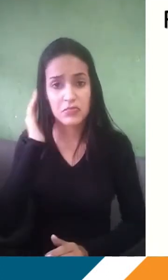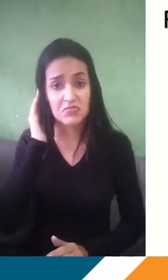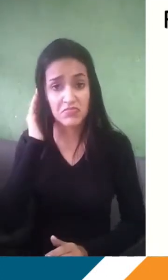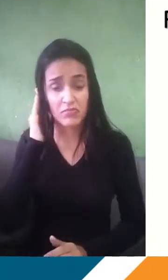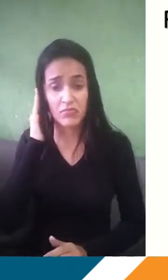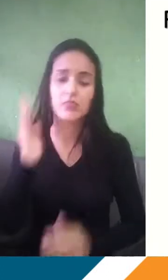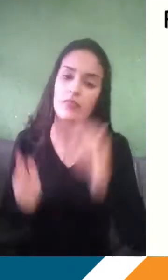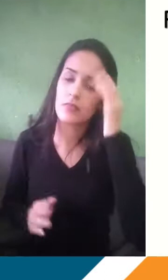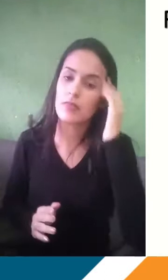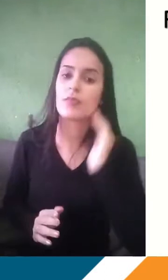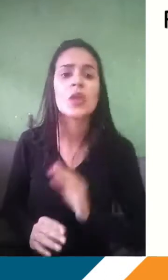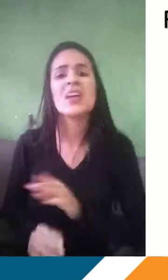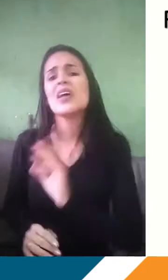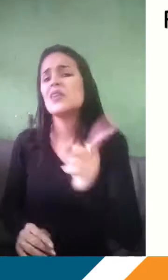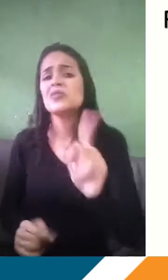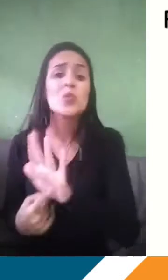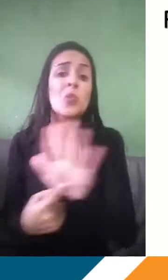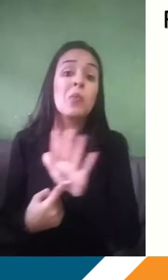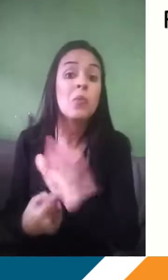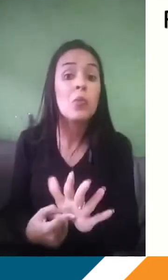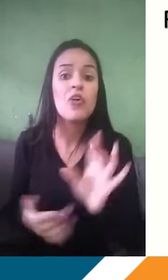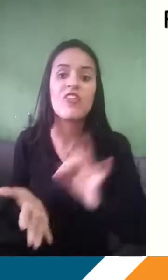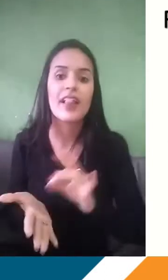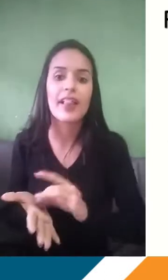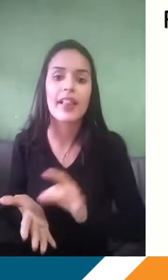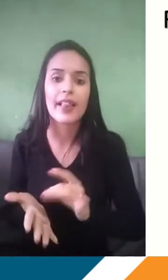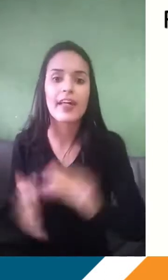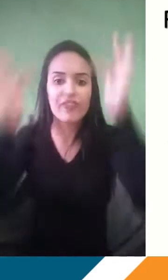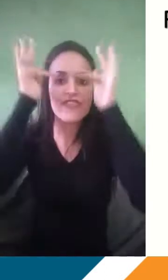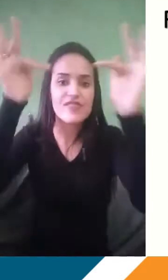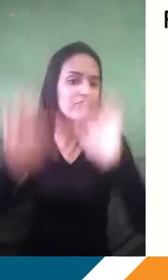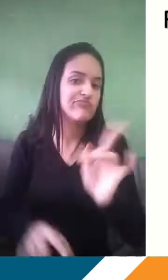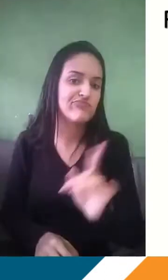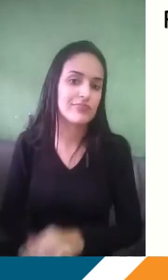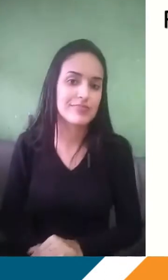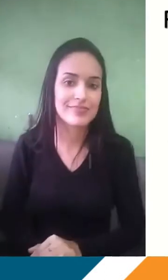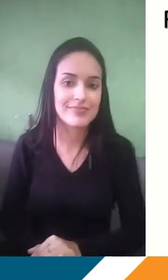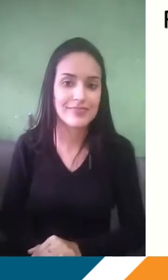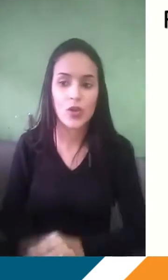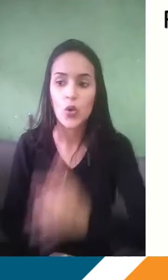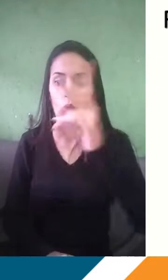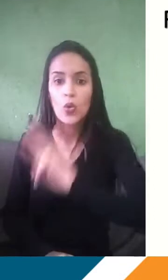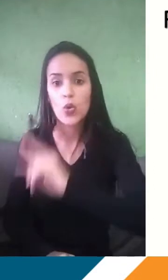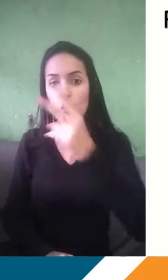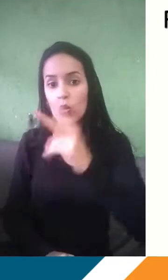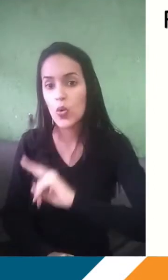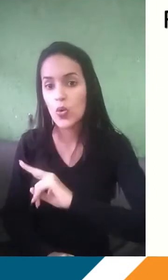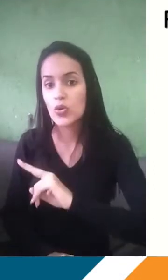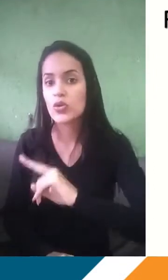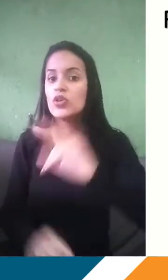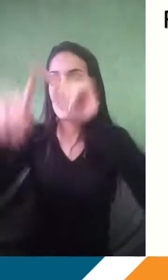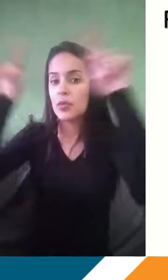a representação fiel da realidade. Os dois quadros ao lado são do pintor francês Henri Matisse.